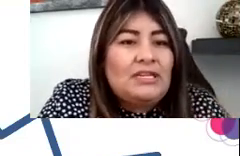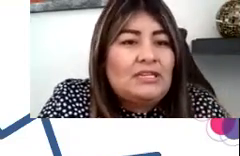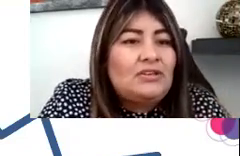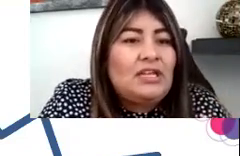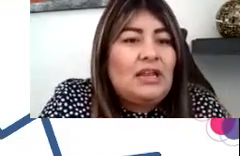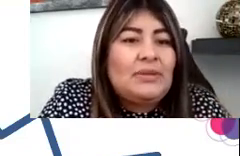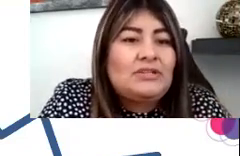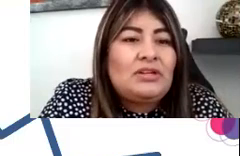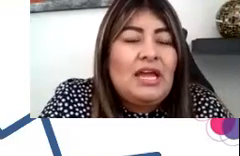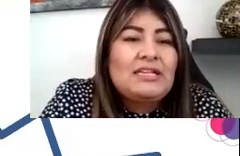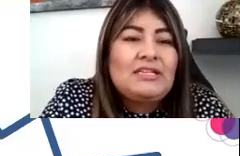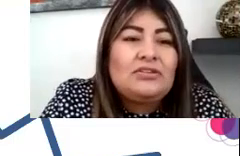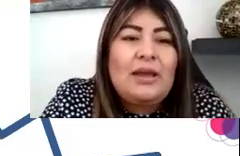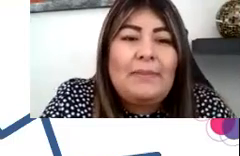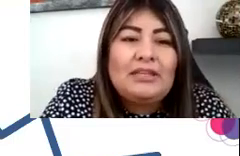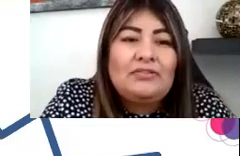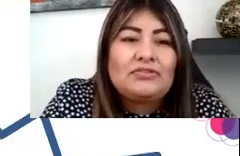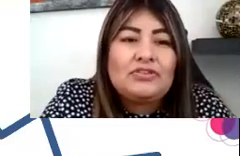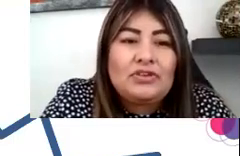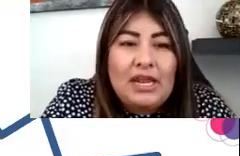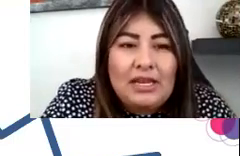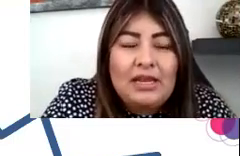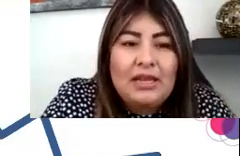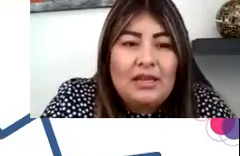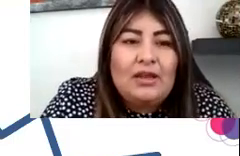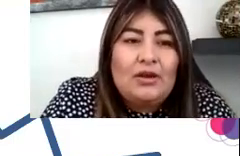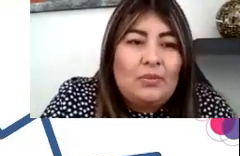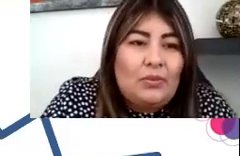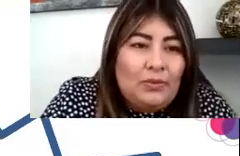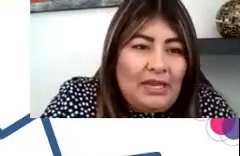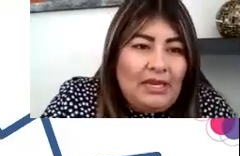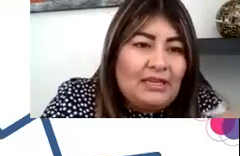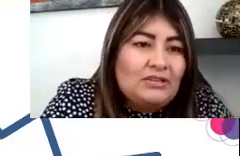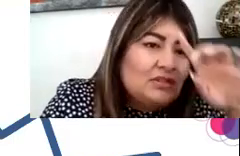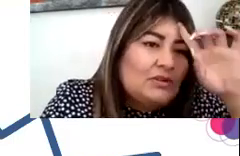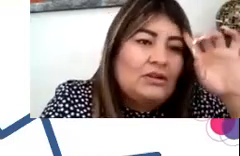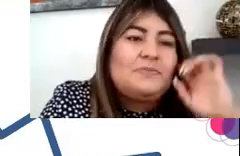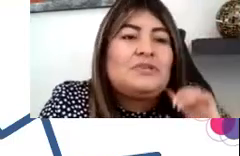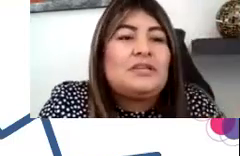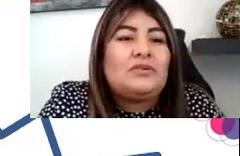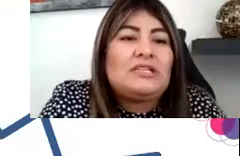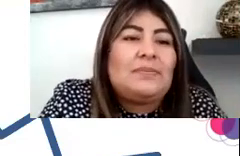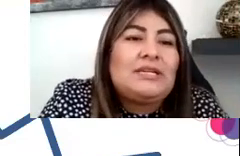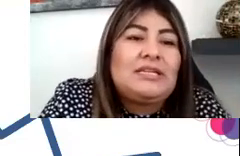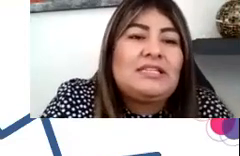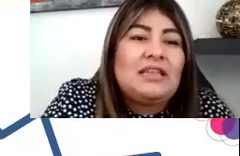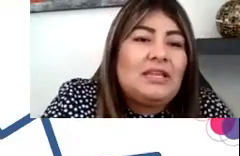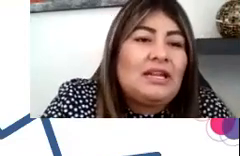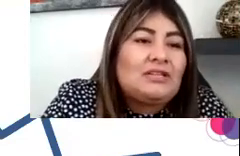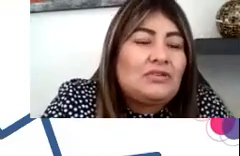valorización de la persona haciéndola parte funcional. Muy bien. Integración es cuando las personas con discapacidad se adaptan al resto de